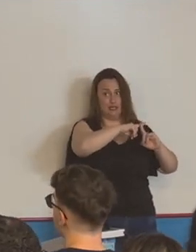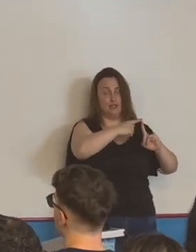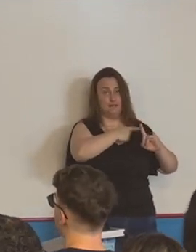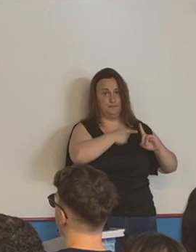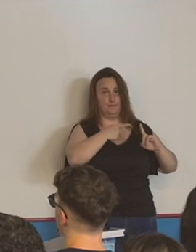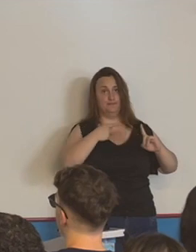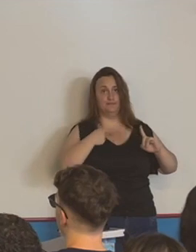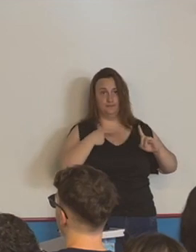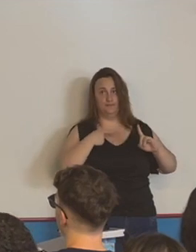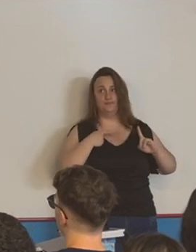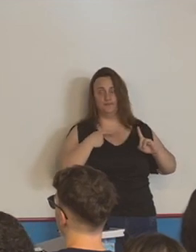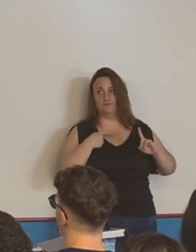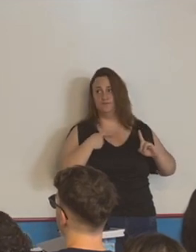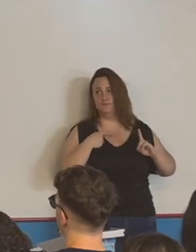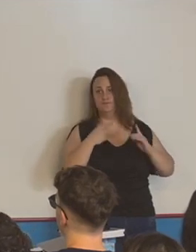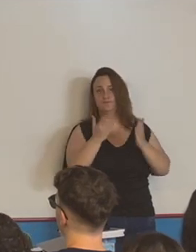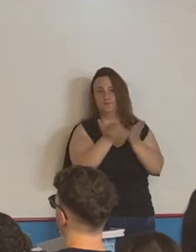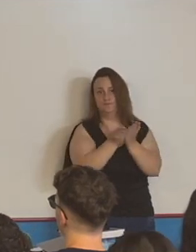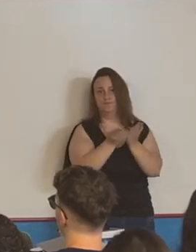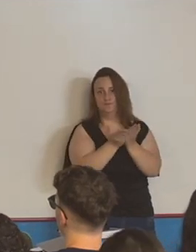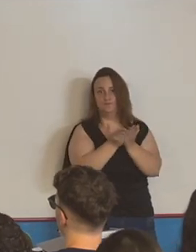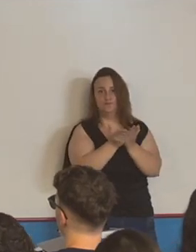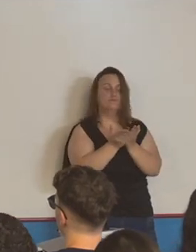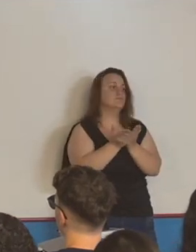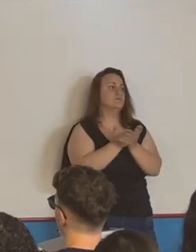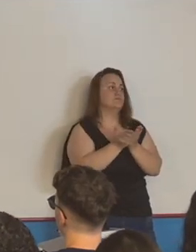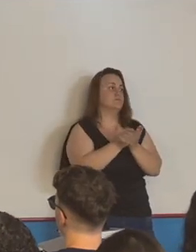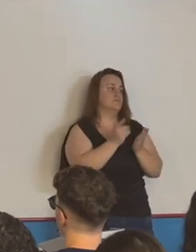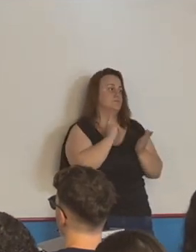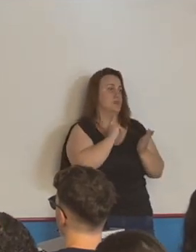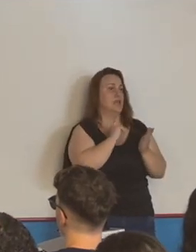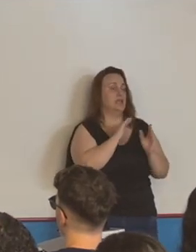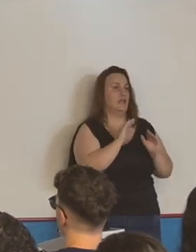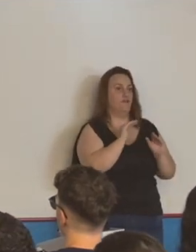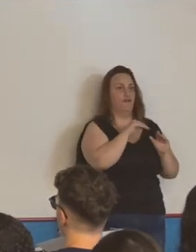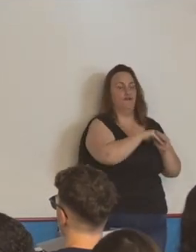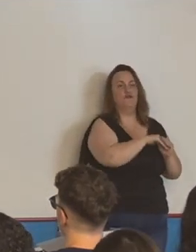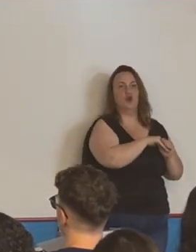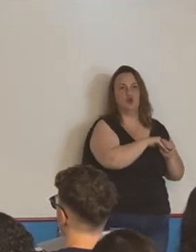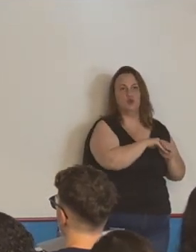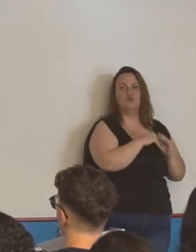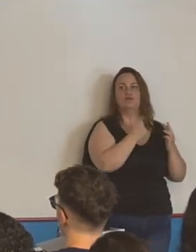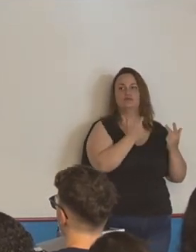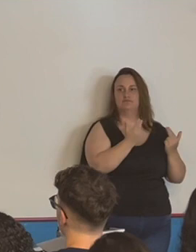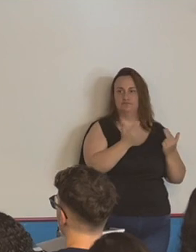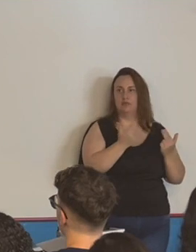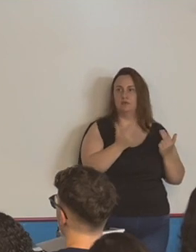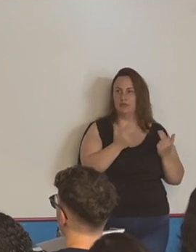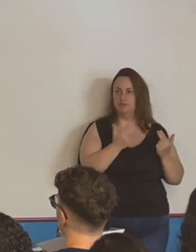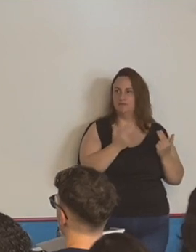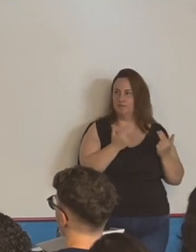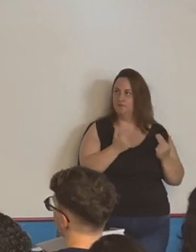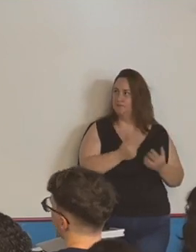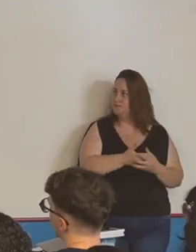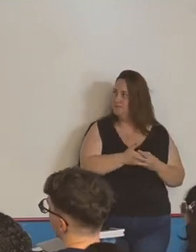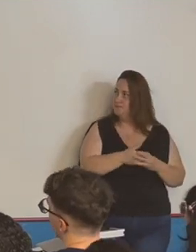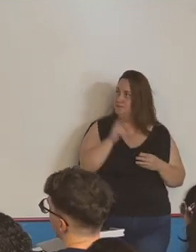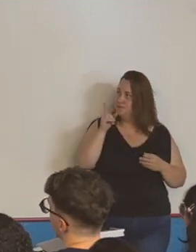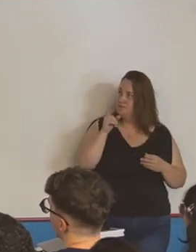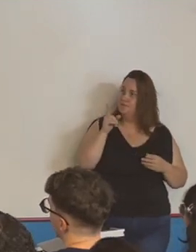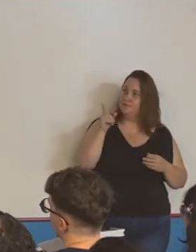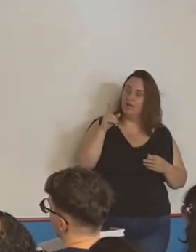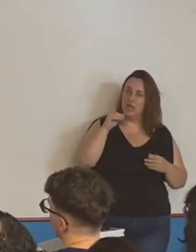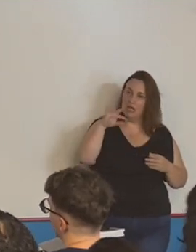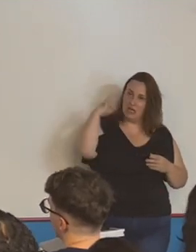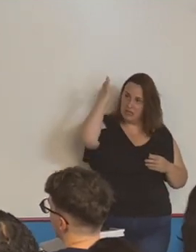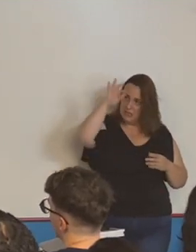intencionadas para coordenar algum grupo e conseguir votos também. Né? Então, esse anjo está fazendo esse papel,